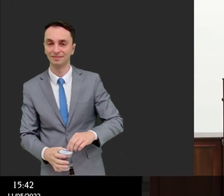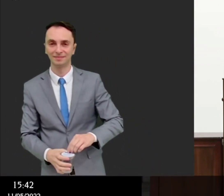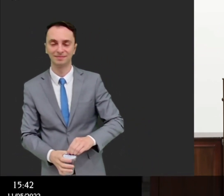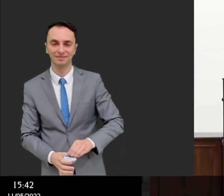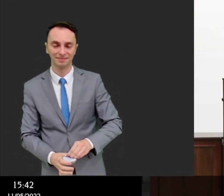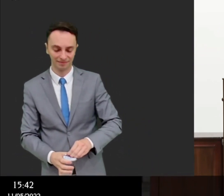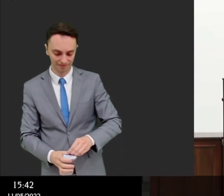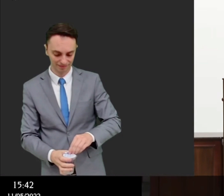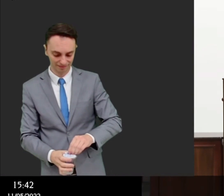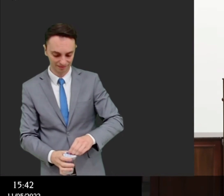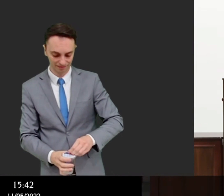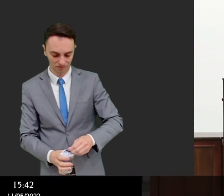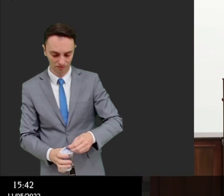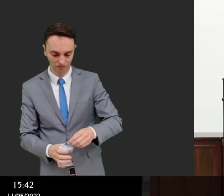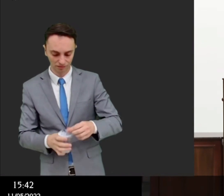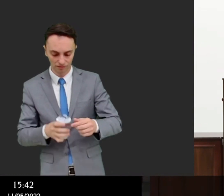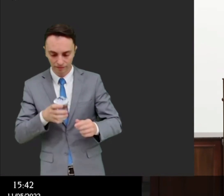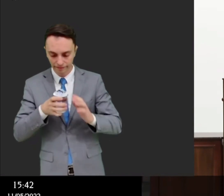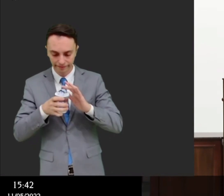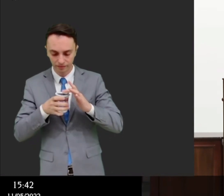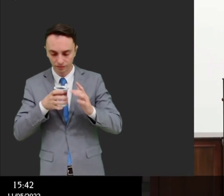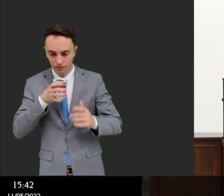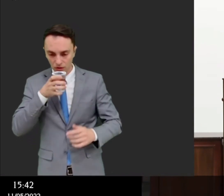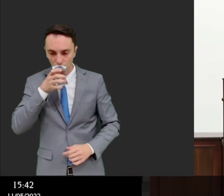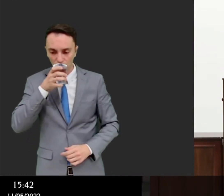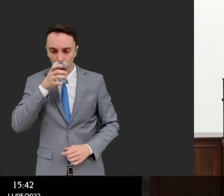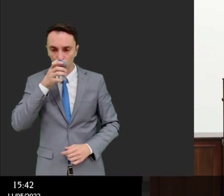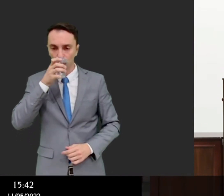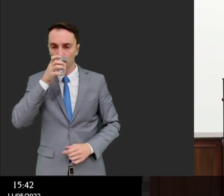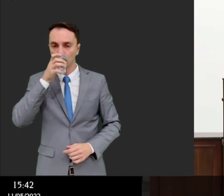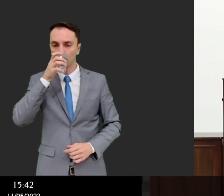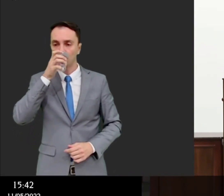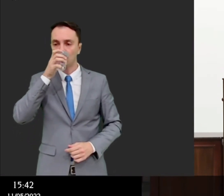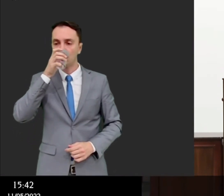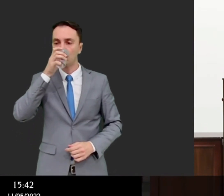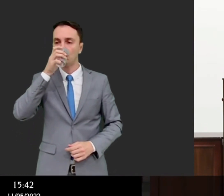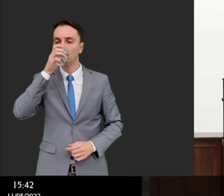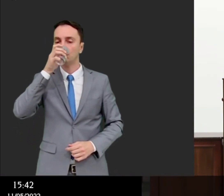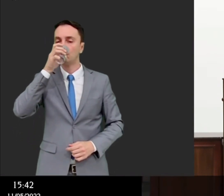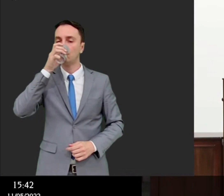Servos de Deus, venham ler a palavra que em Deus traz avante. Ah.